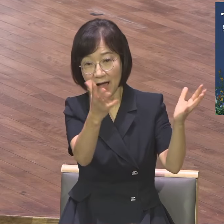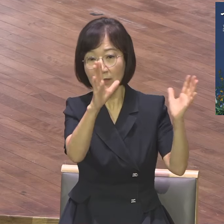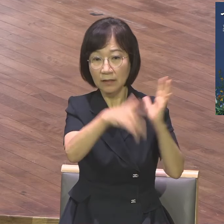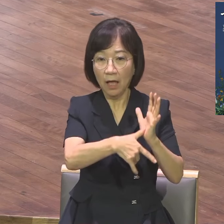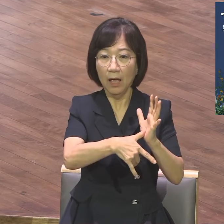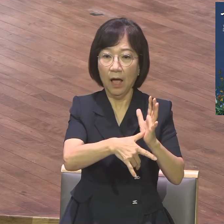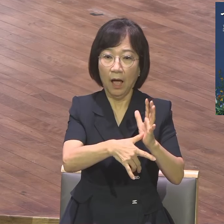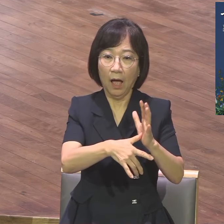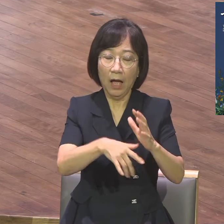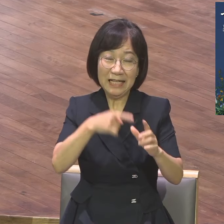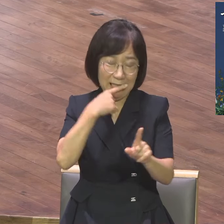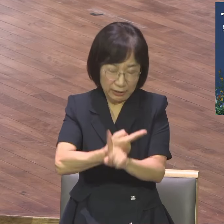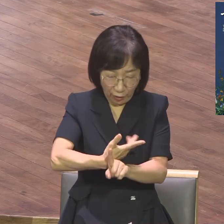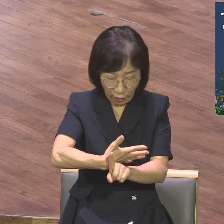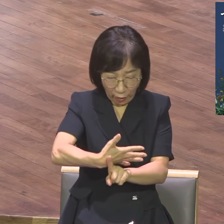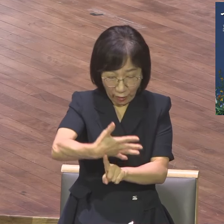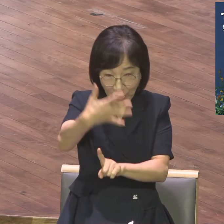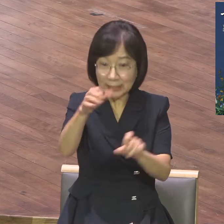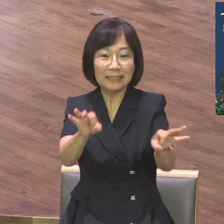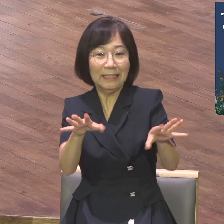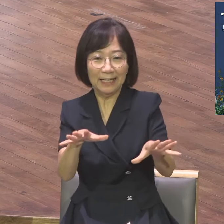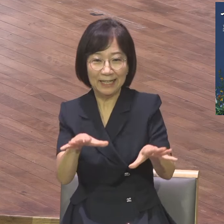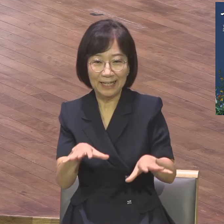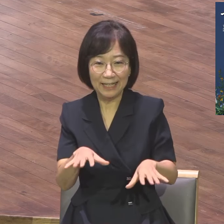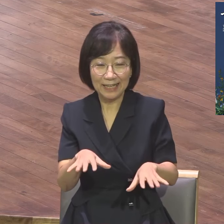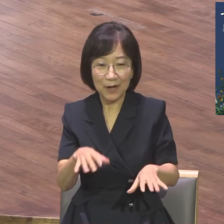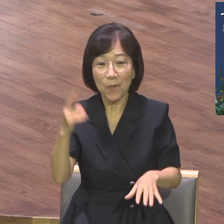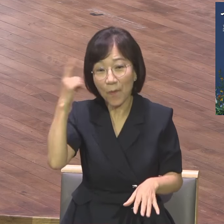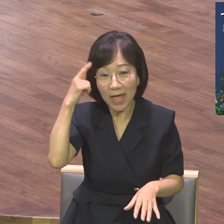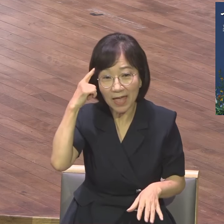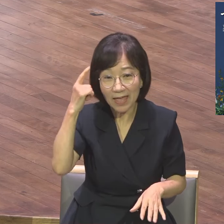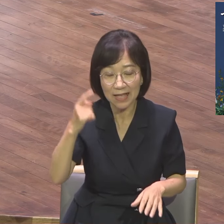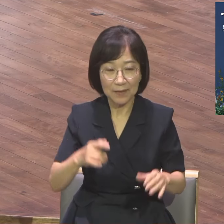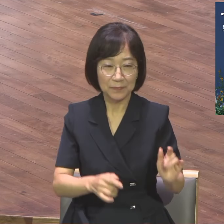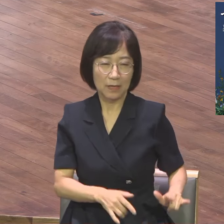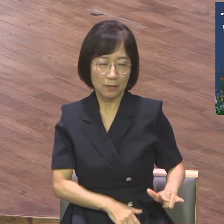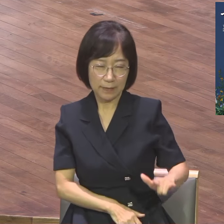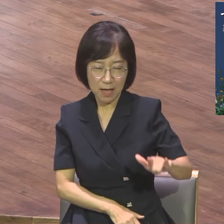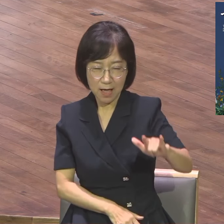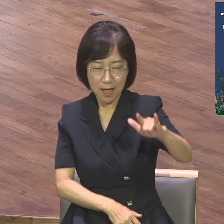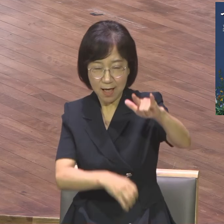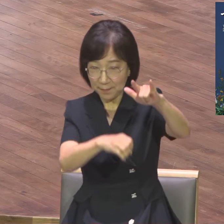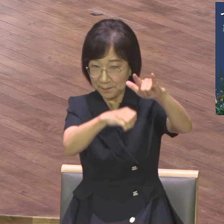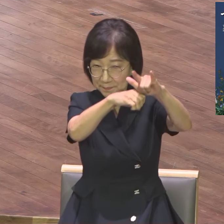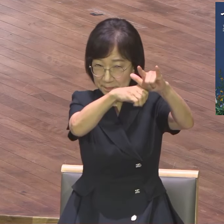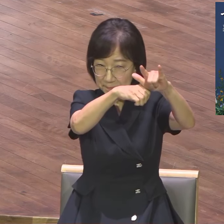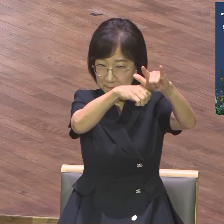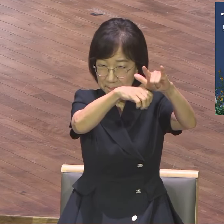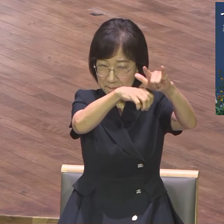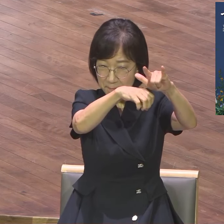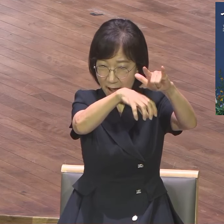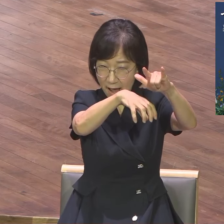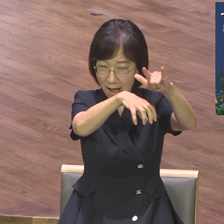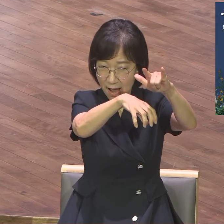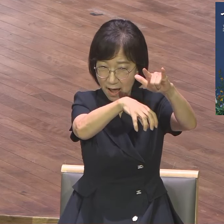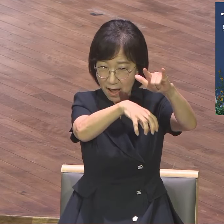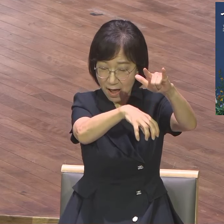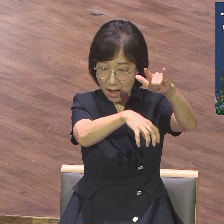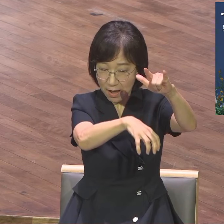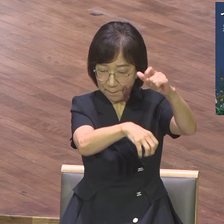원자폭탄의 위력이 얼마나 대단하냐. 히로시마 상공 570m였어. 탁